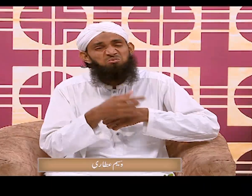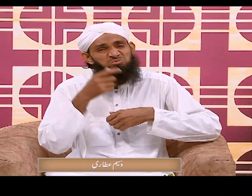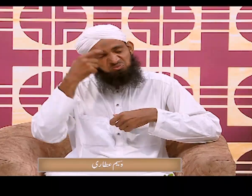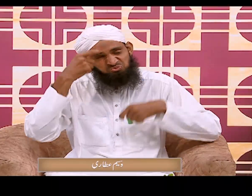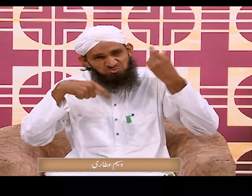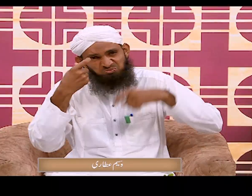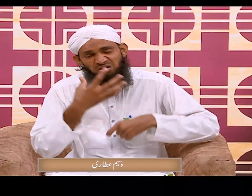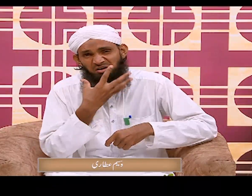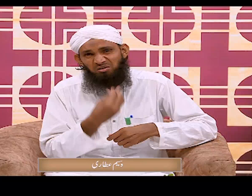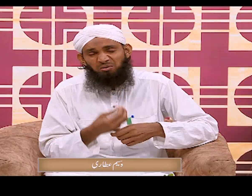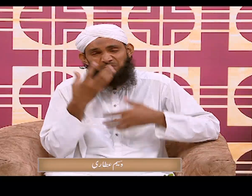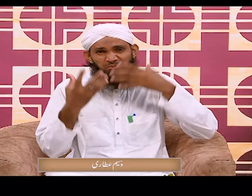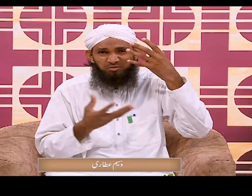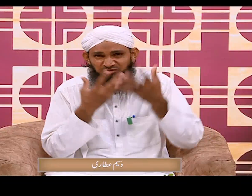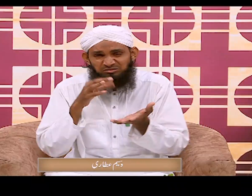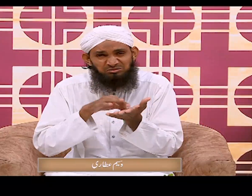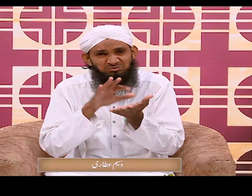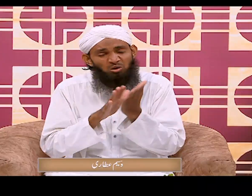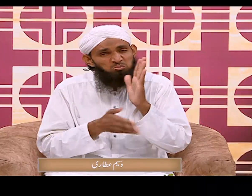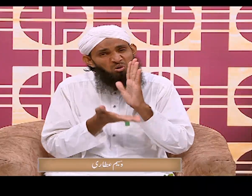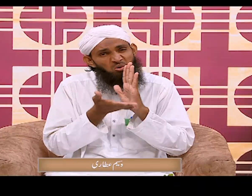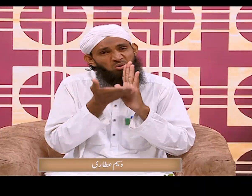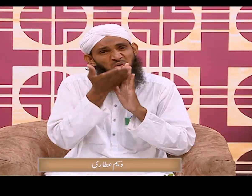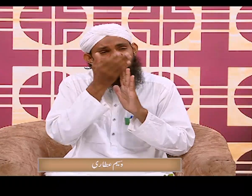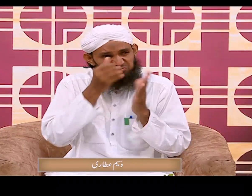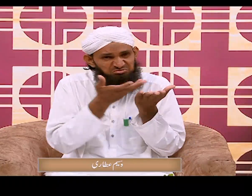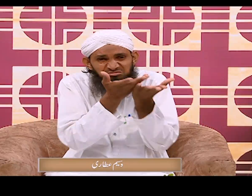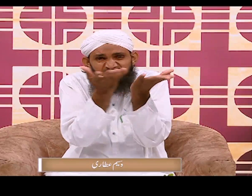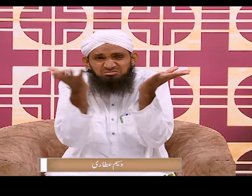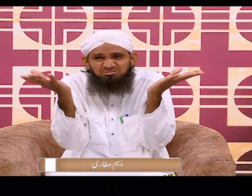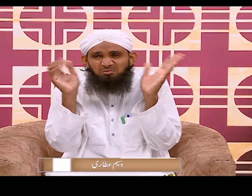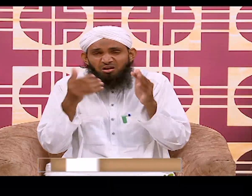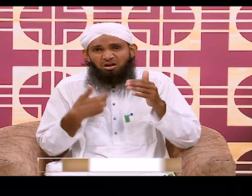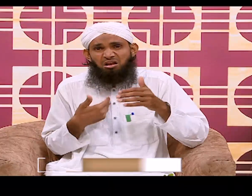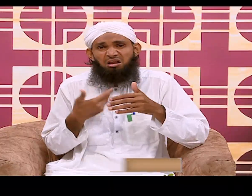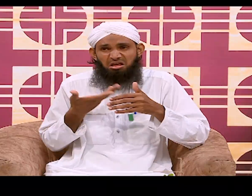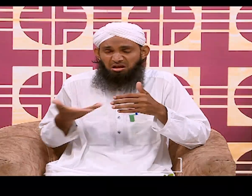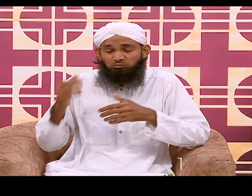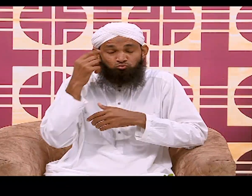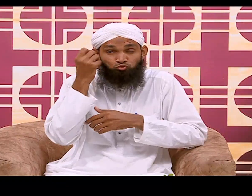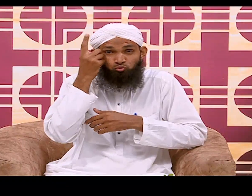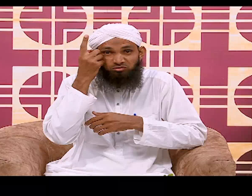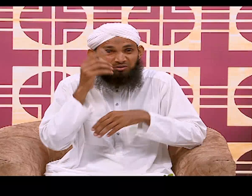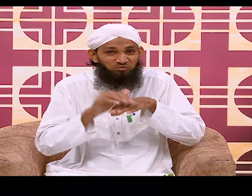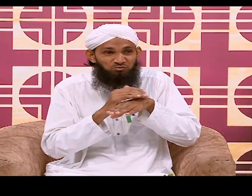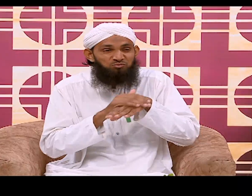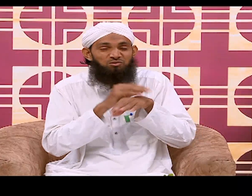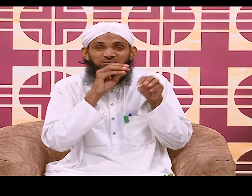غم، دکھ، پریشانیاں بڑھتی جا رہی ہیں، اور دوسری طرف ہمدردی، خیرخواہی، غمخواری